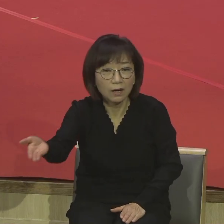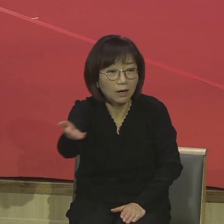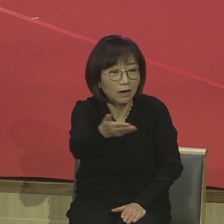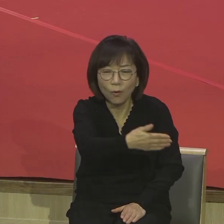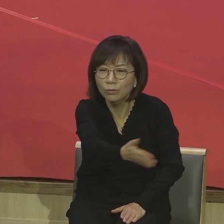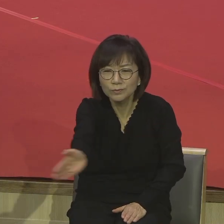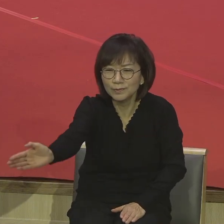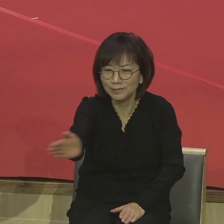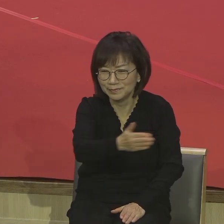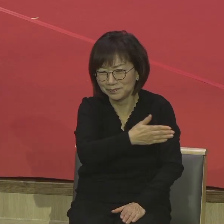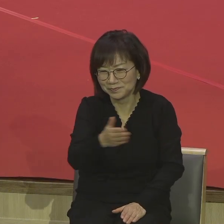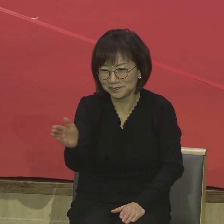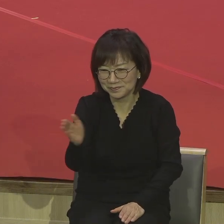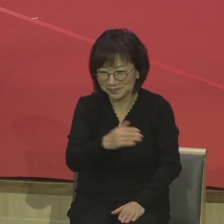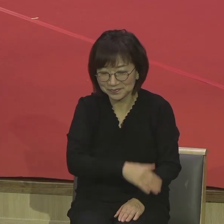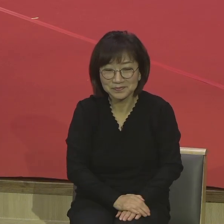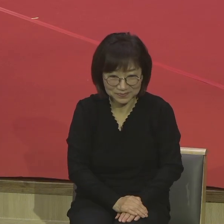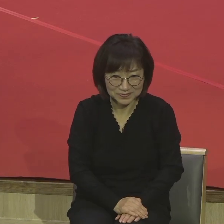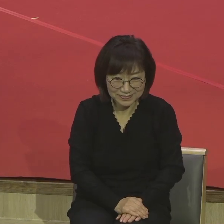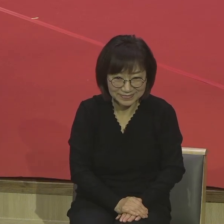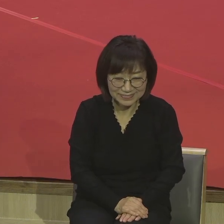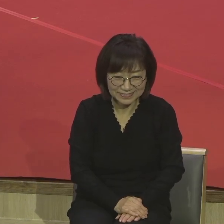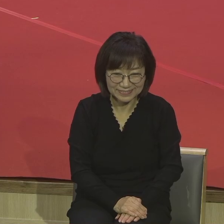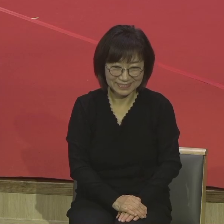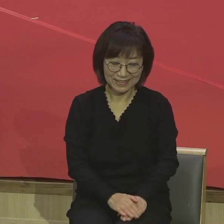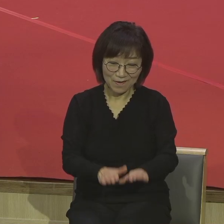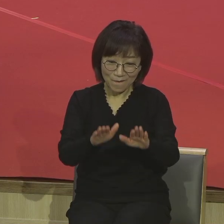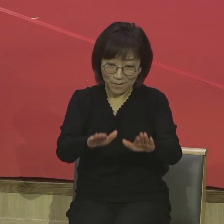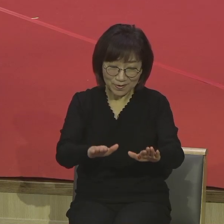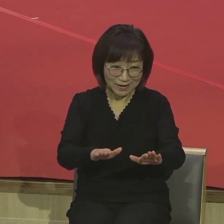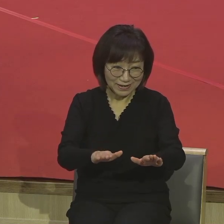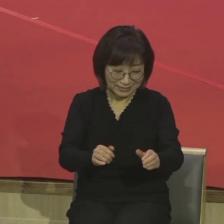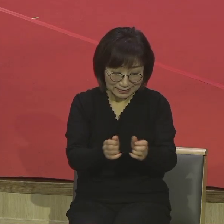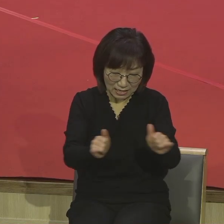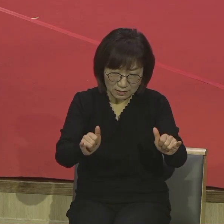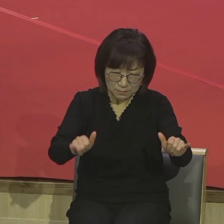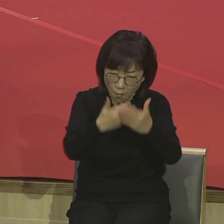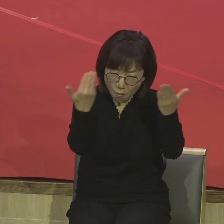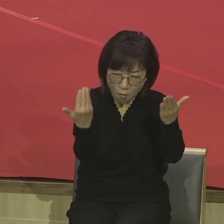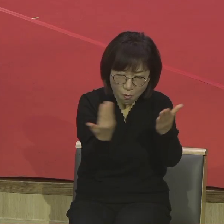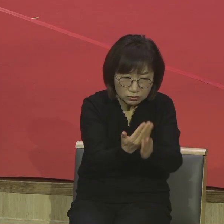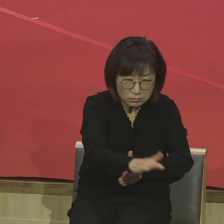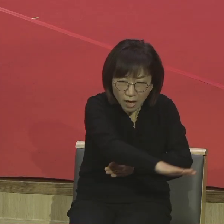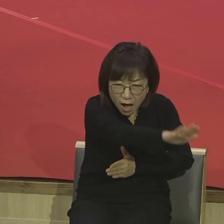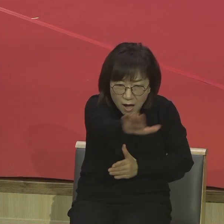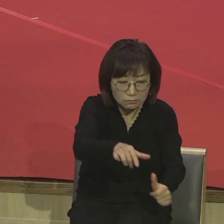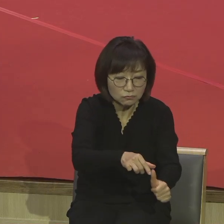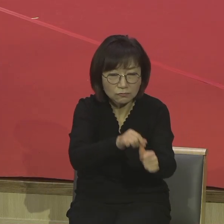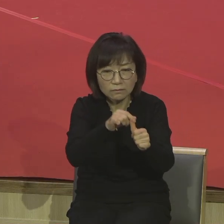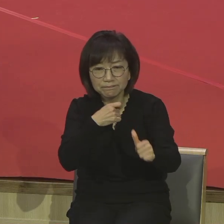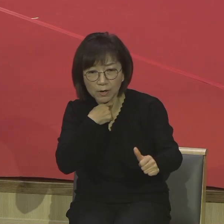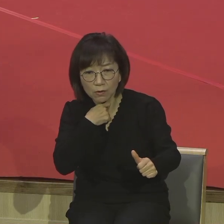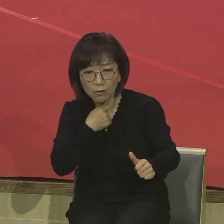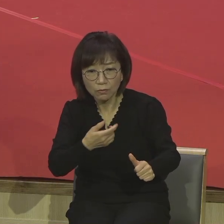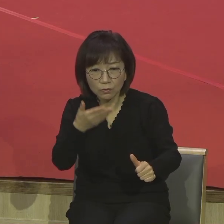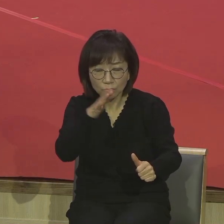인류를 구원하기 위한 메시아라는 이 칭호에 어울리지 않는,